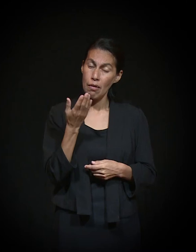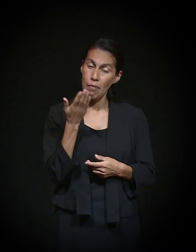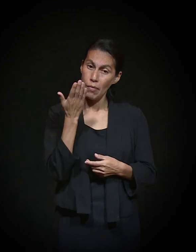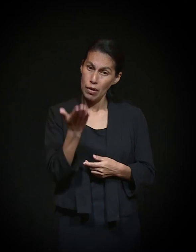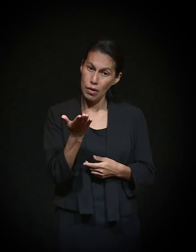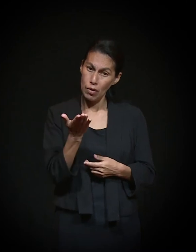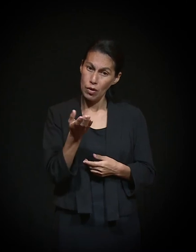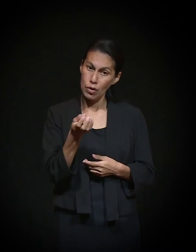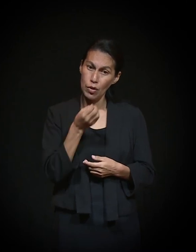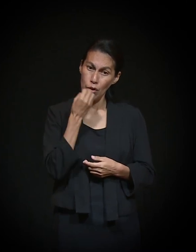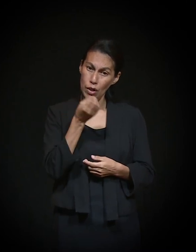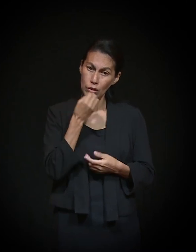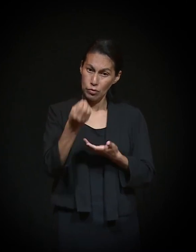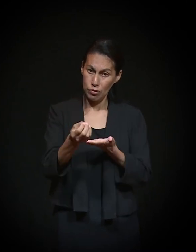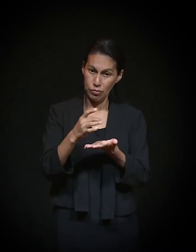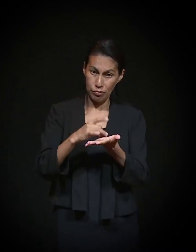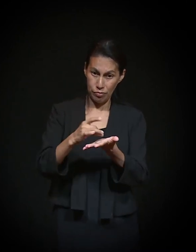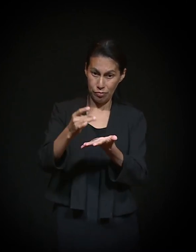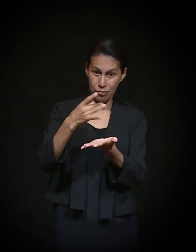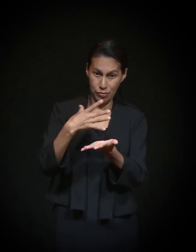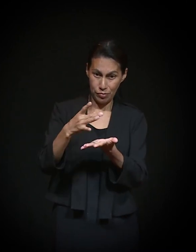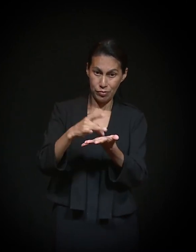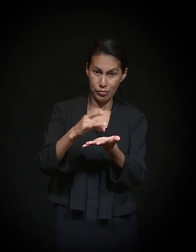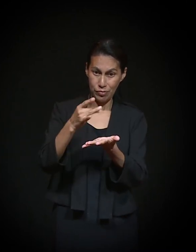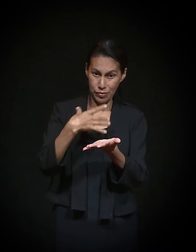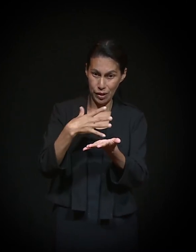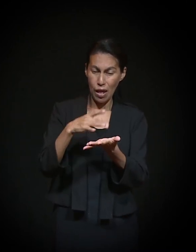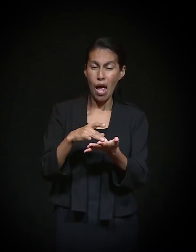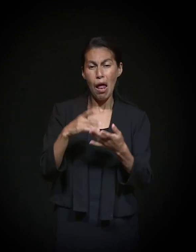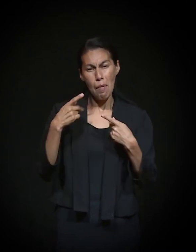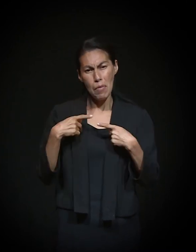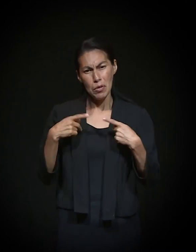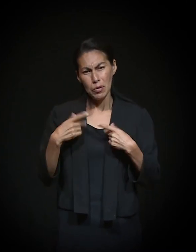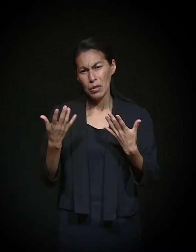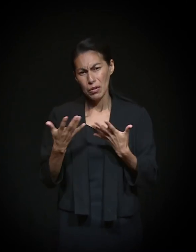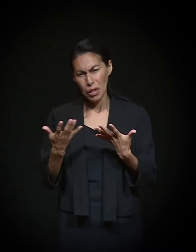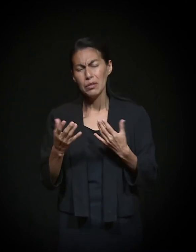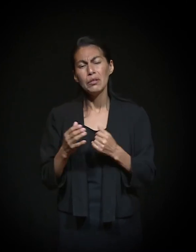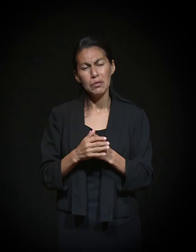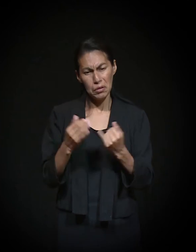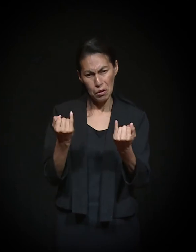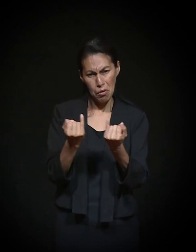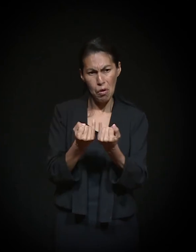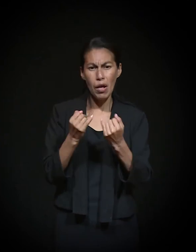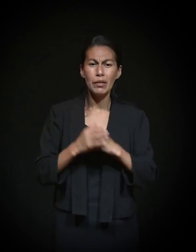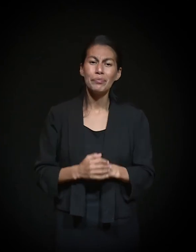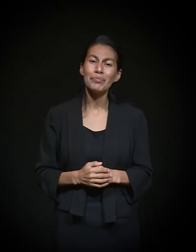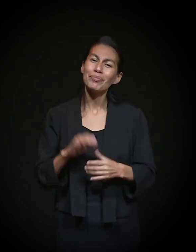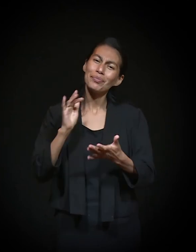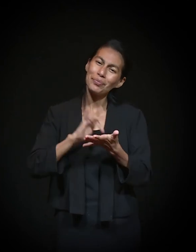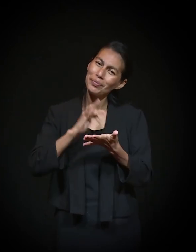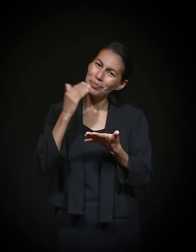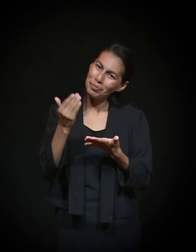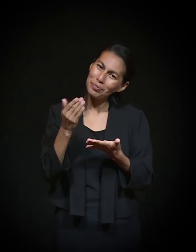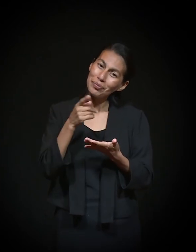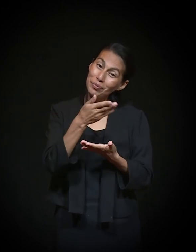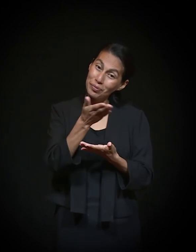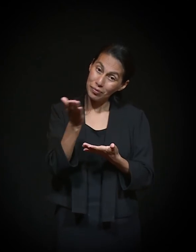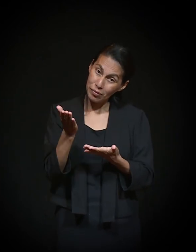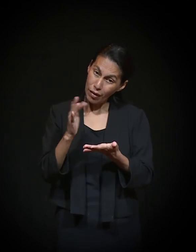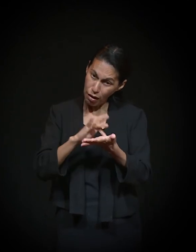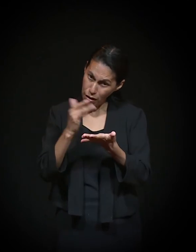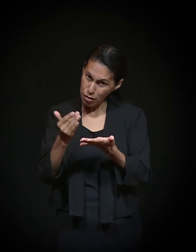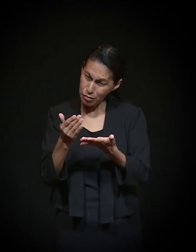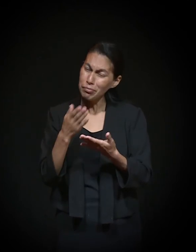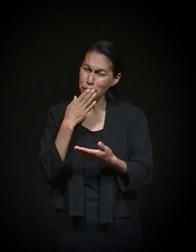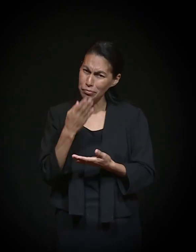de oración como por aquellos pedidos de oración que ustedes nos pedían. Damos gracias también por su